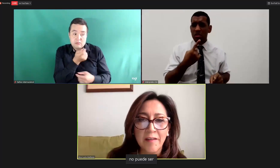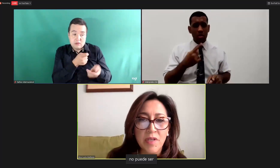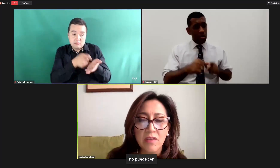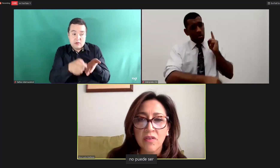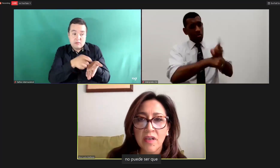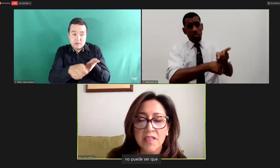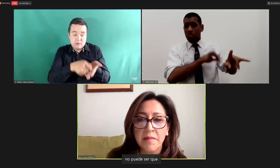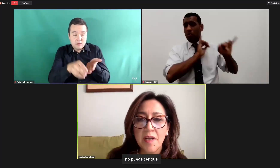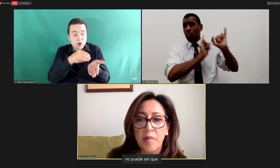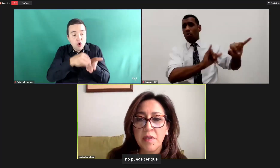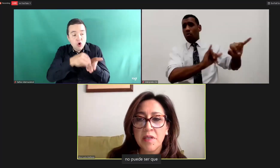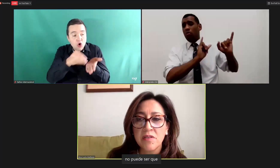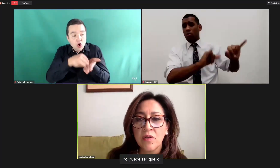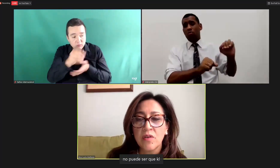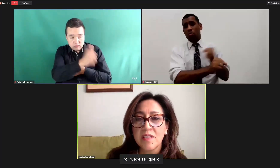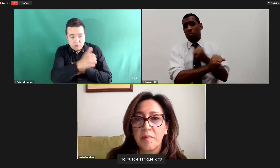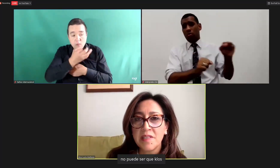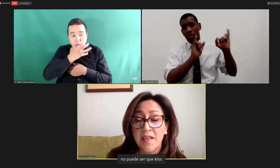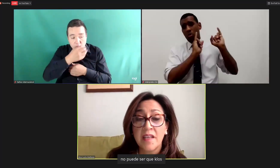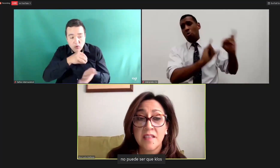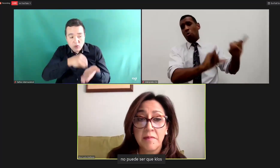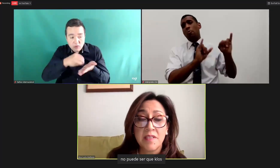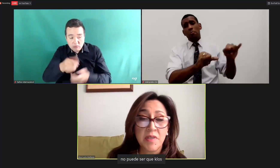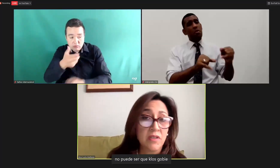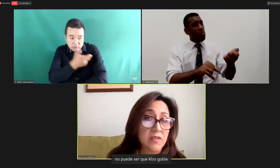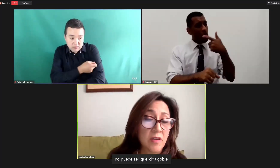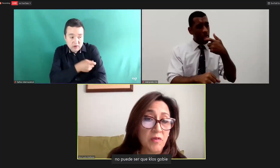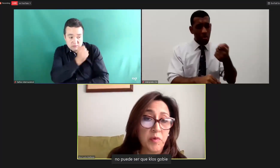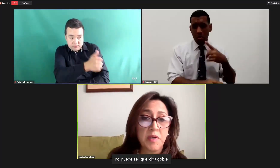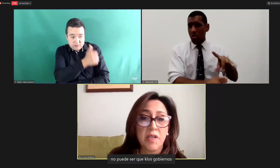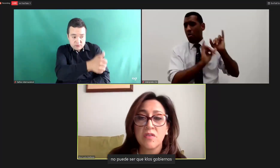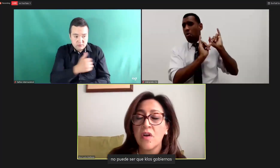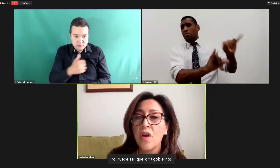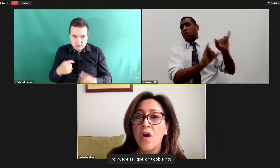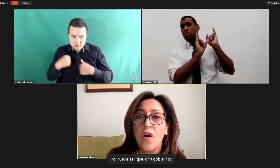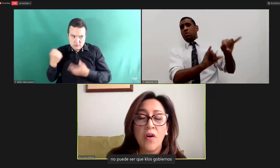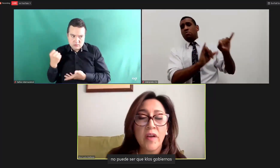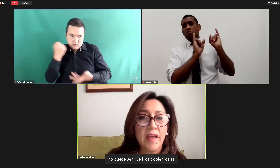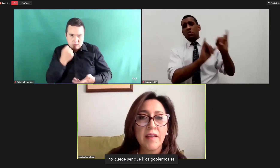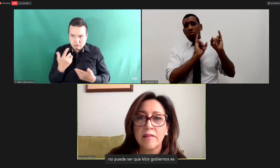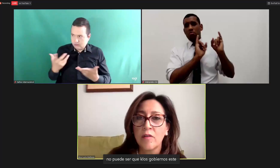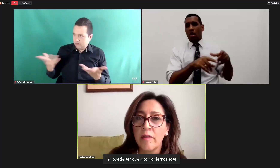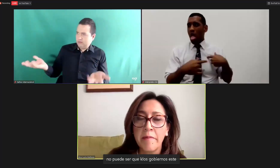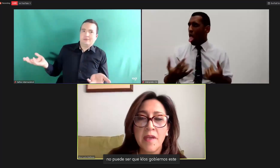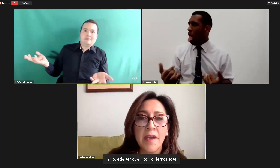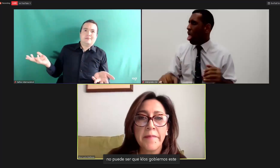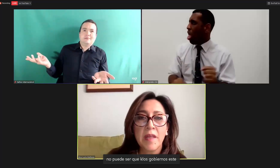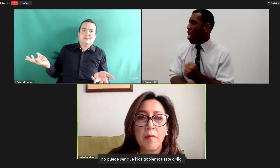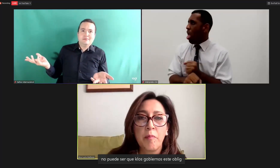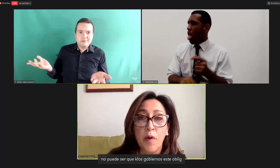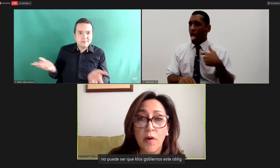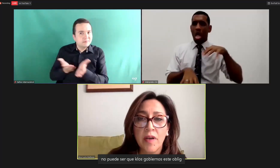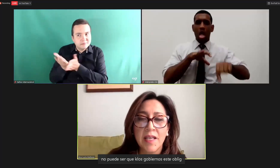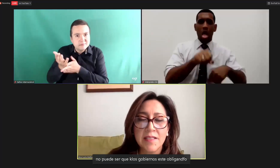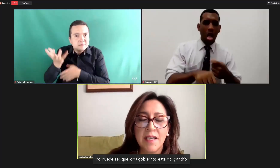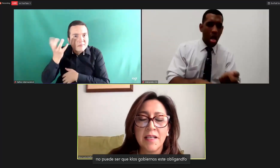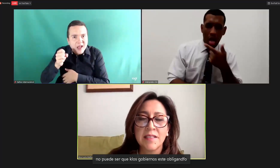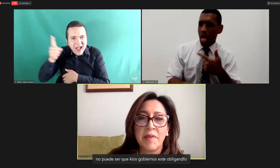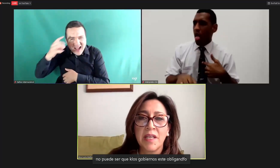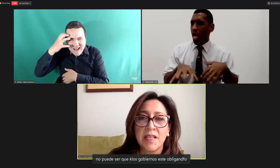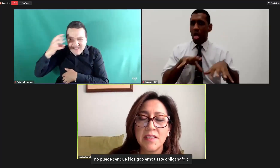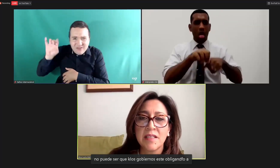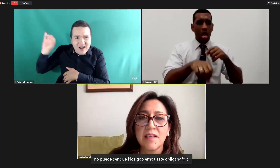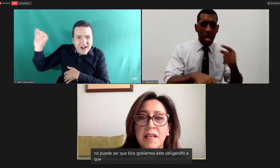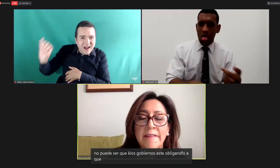medicamentos y tratamientos que recibe la población con discapacidad en establecimientos de salud públicos o que todavía por